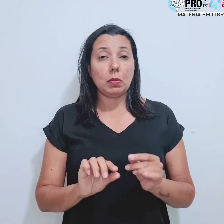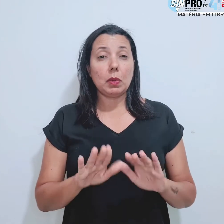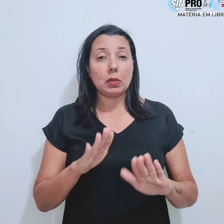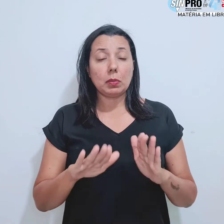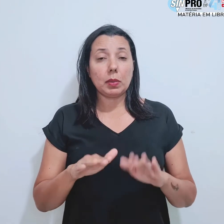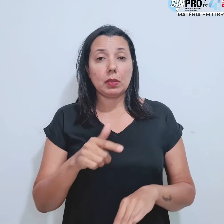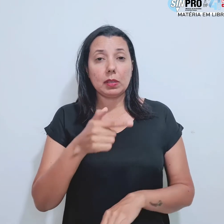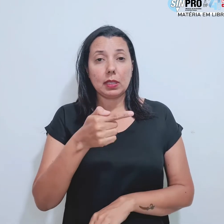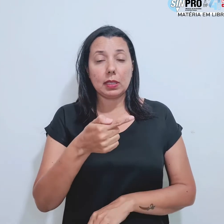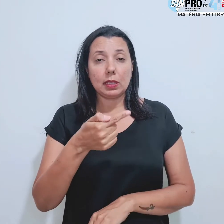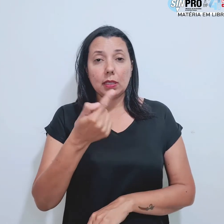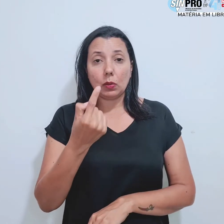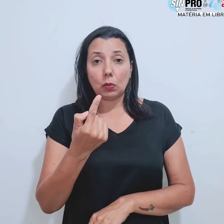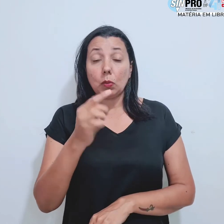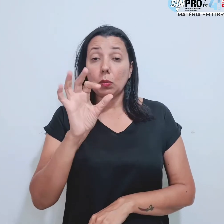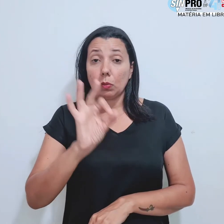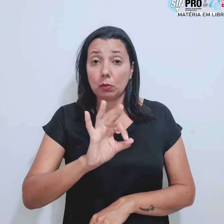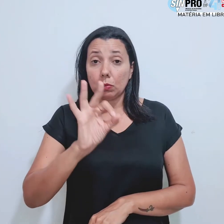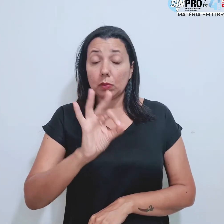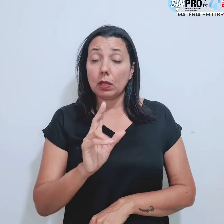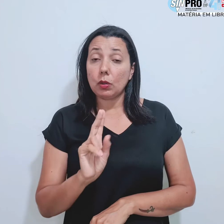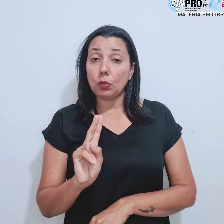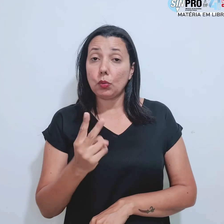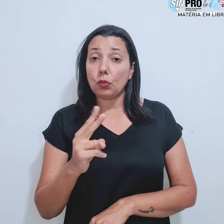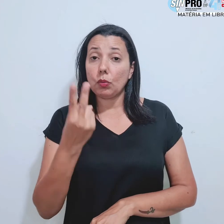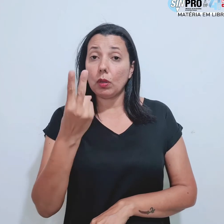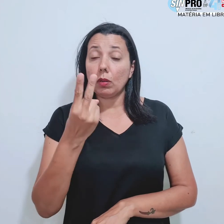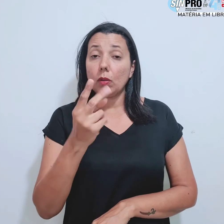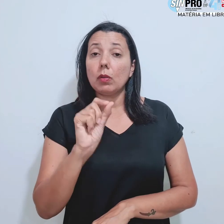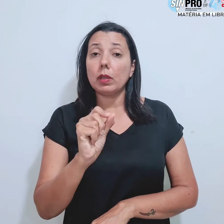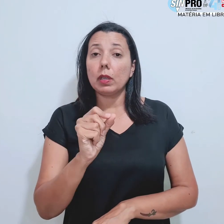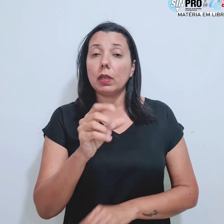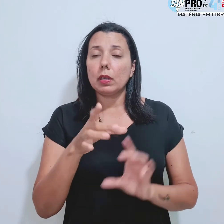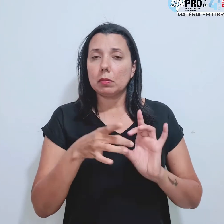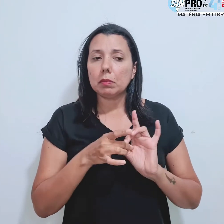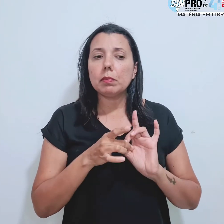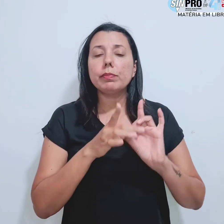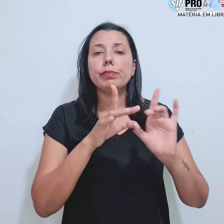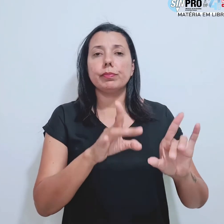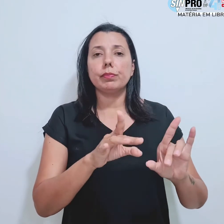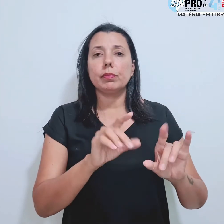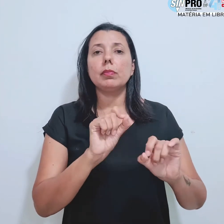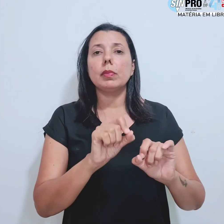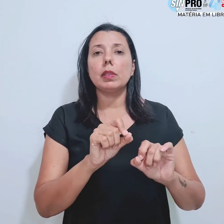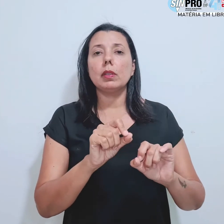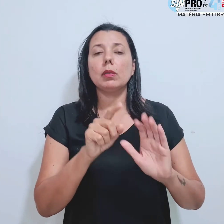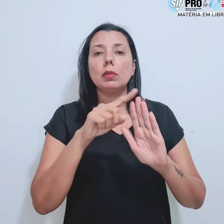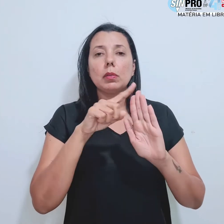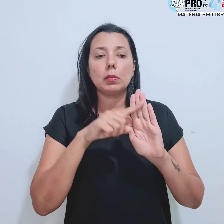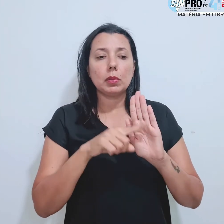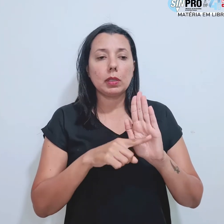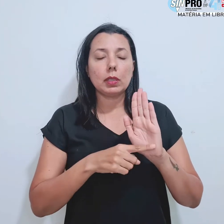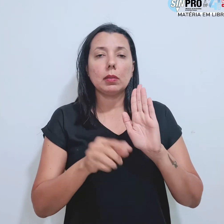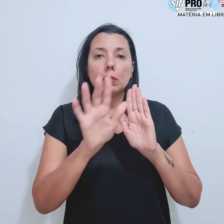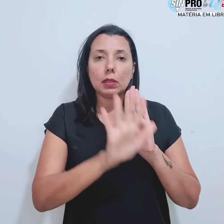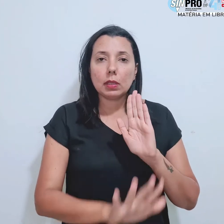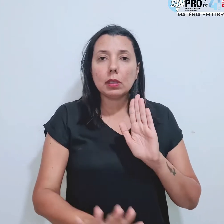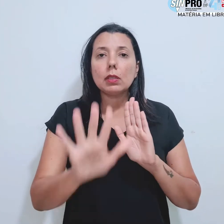de 71% o valor a ser disponibilizado pelo Programa Nacional